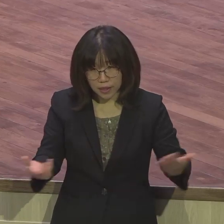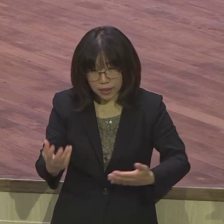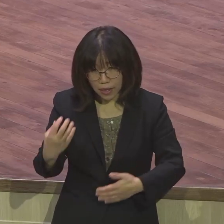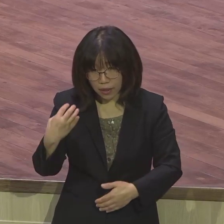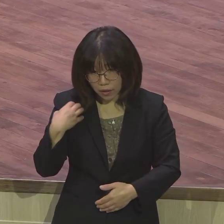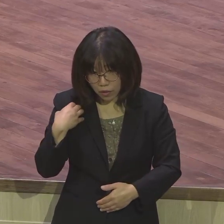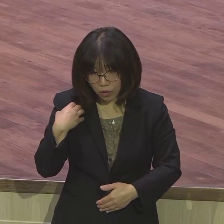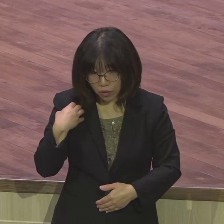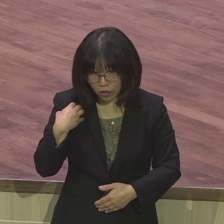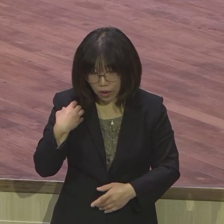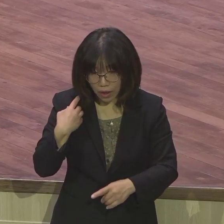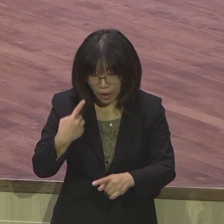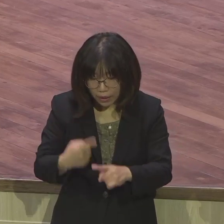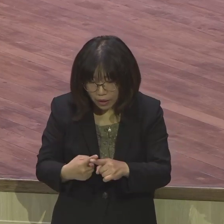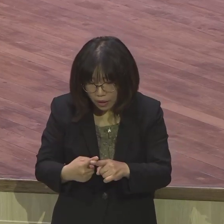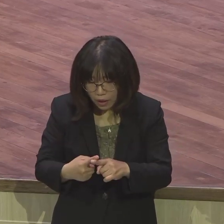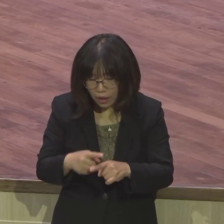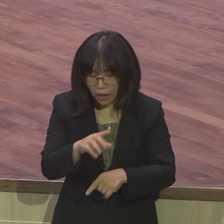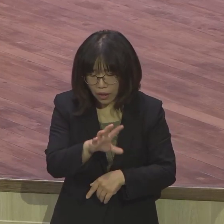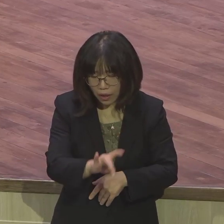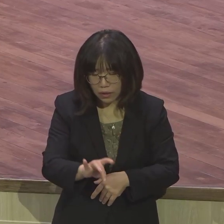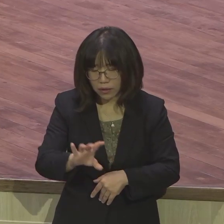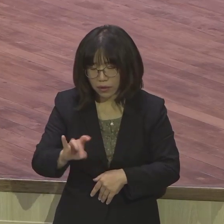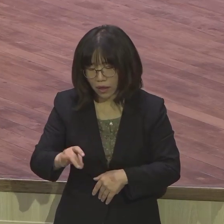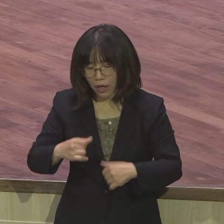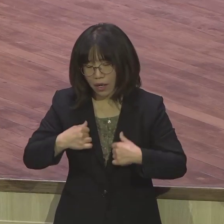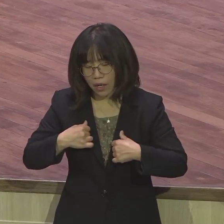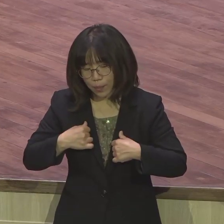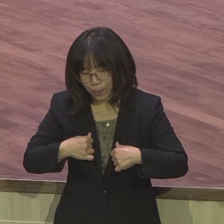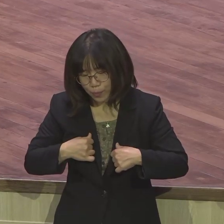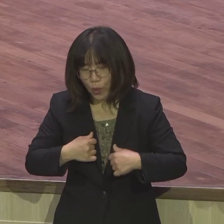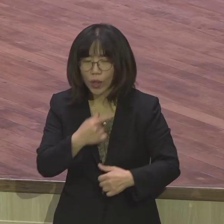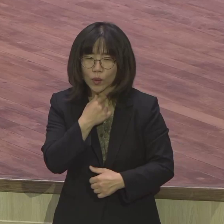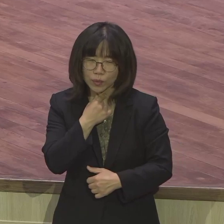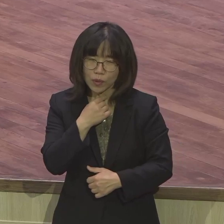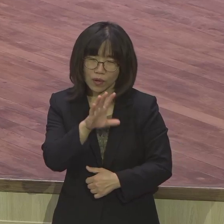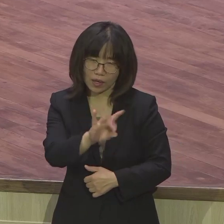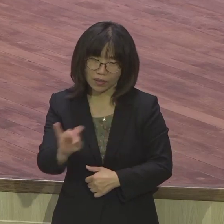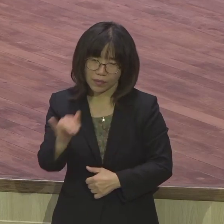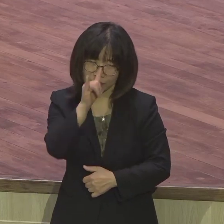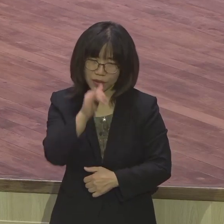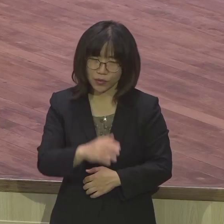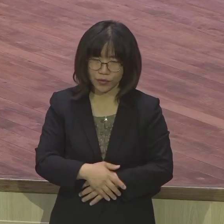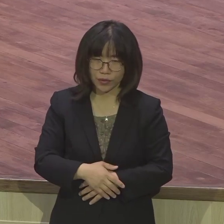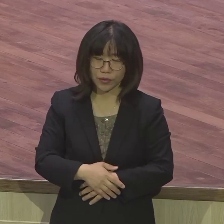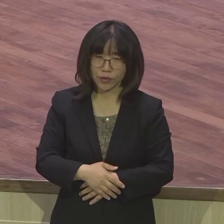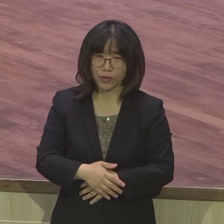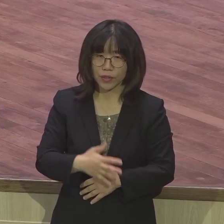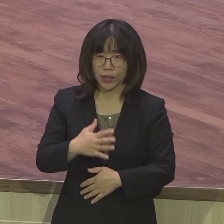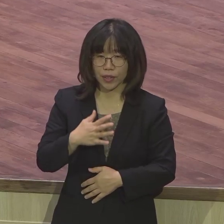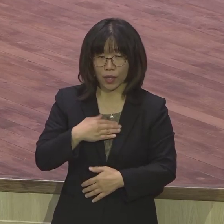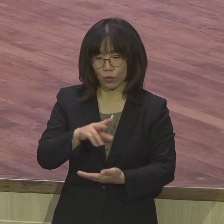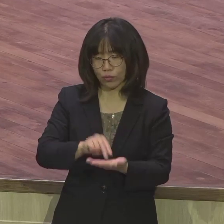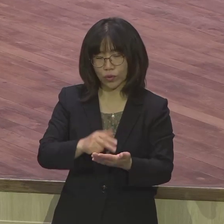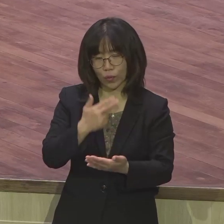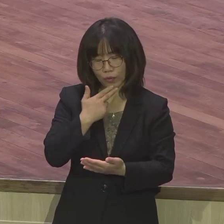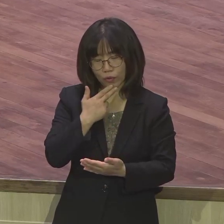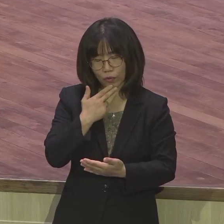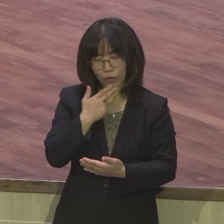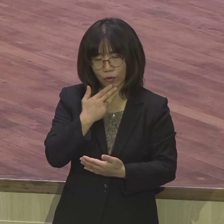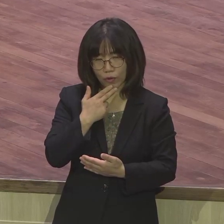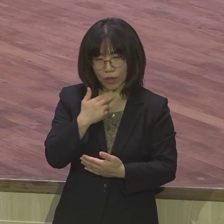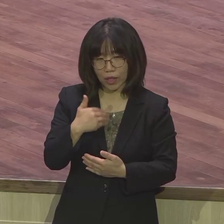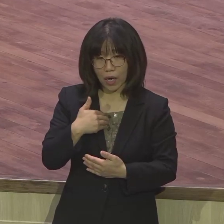살아가다가 한계가 올 때가 있습니다. 저는 문제가 없는 줄 알았어요. 저희 교회에서 많은